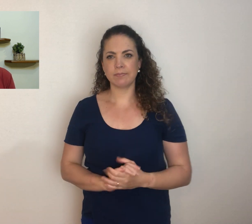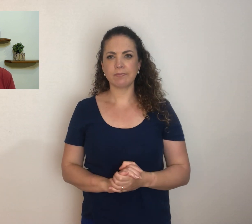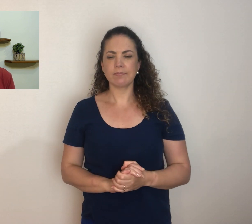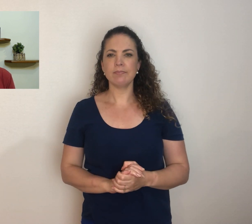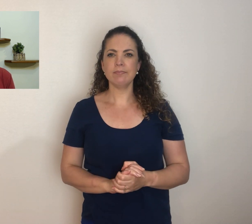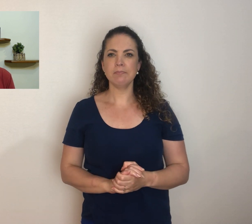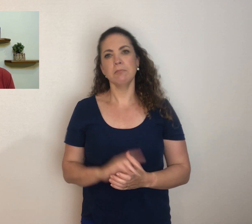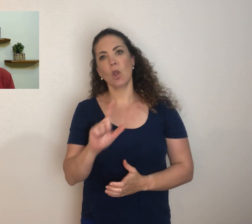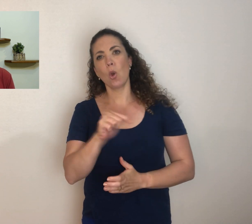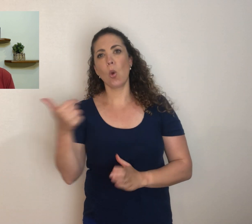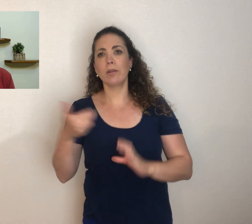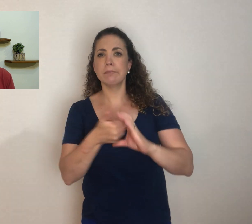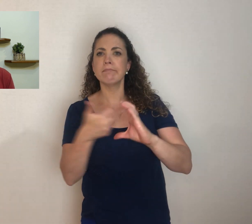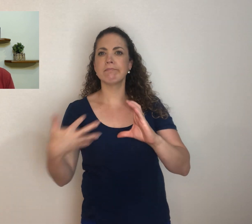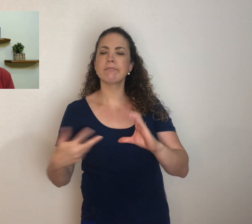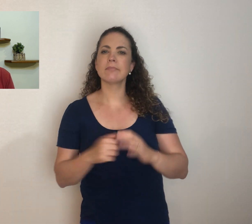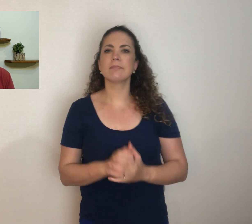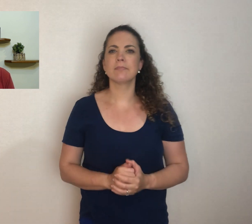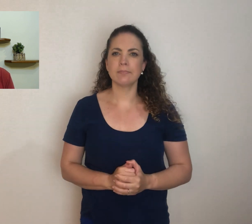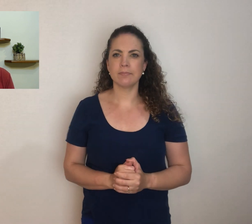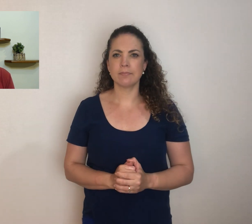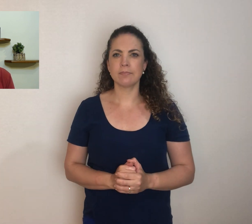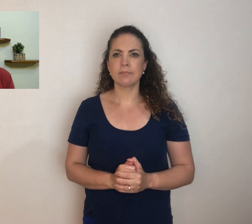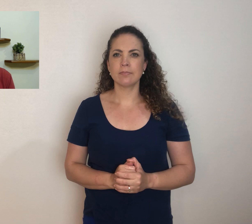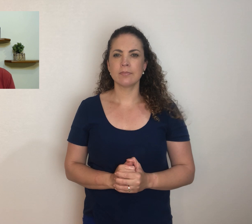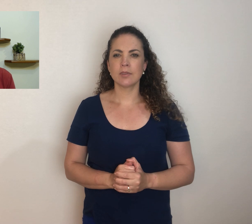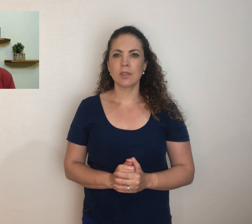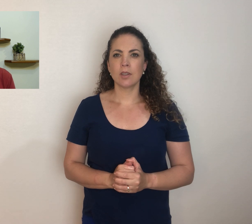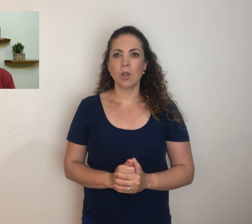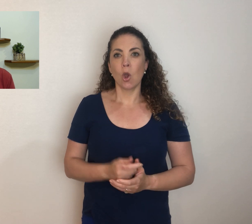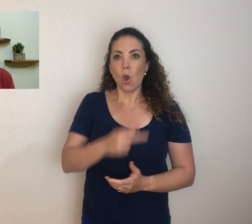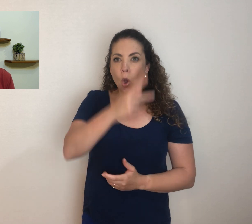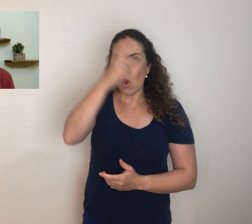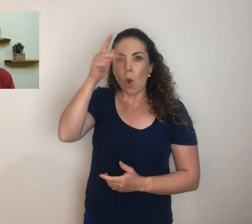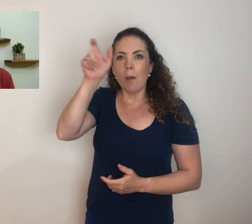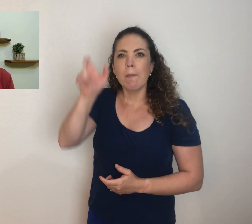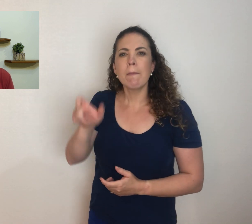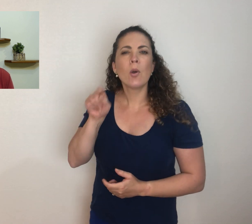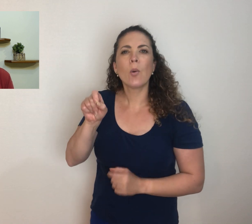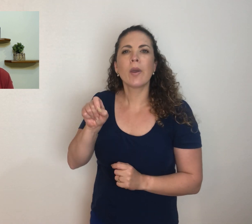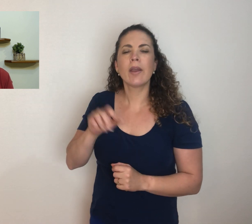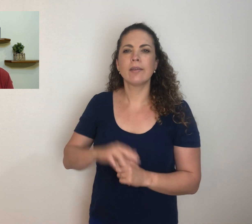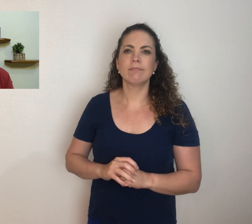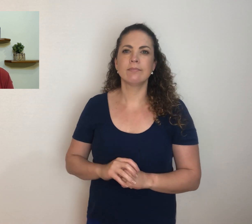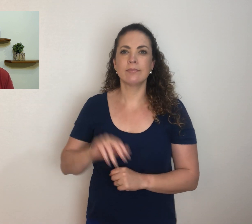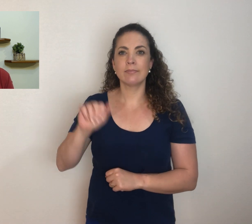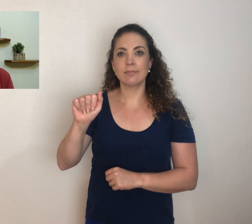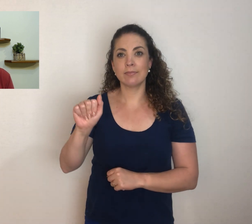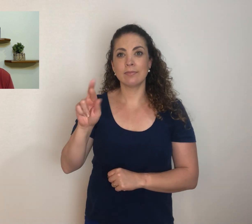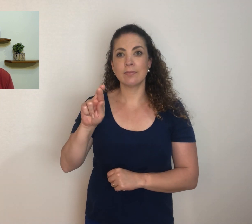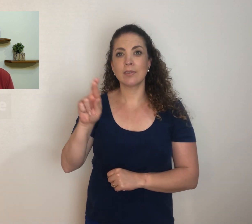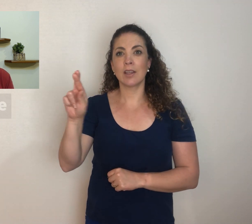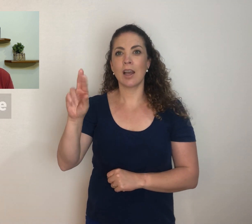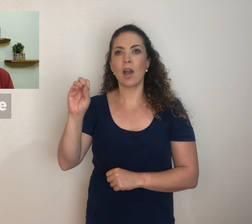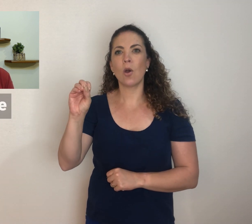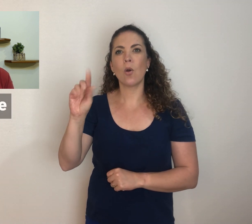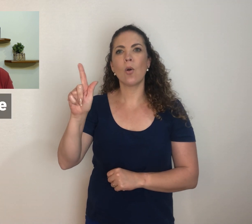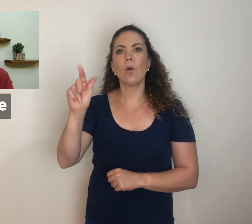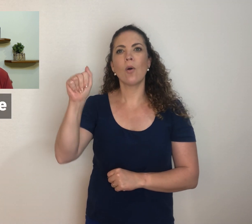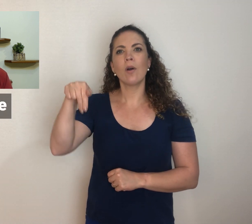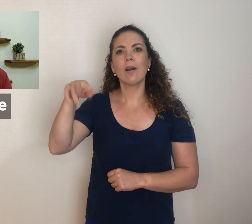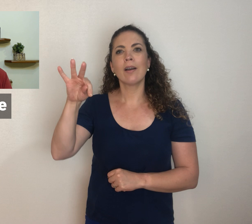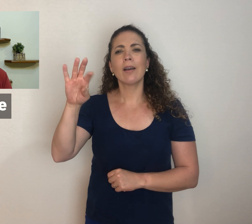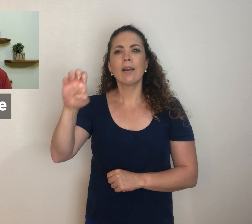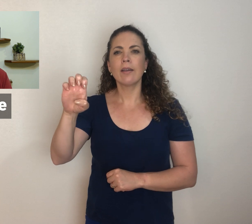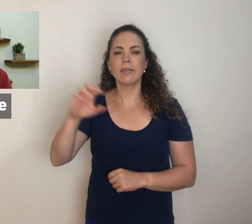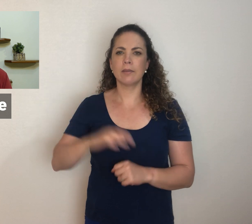Outra característica, os homens se tornarão arrogantes. O arrogante